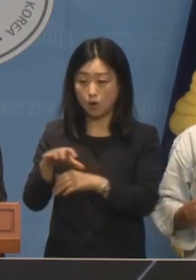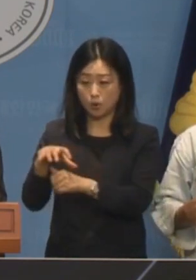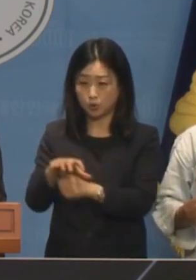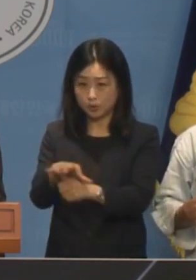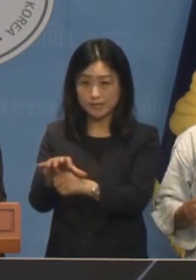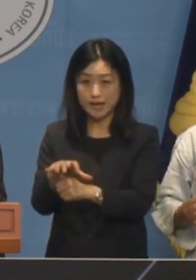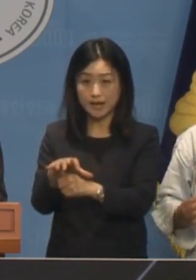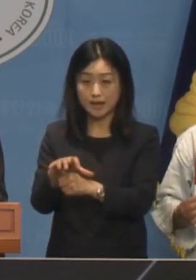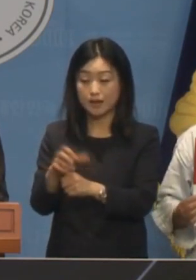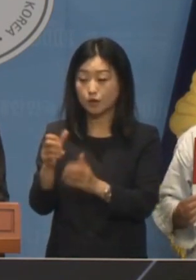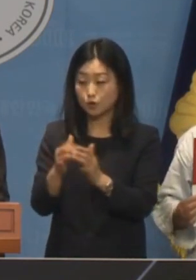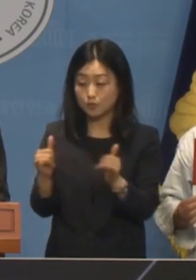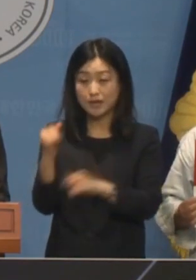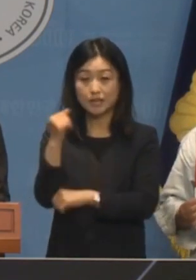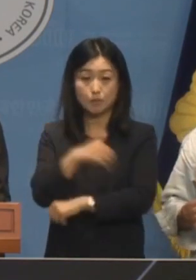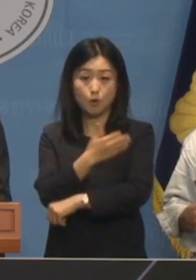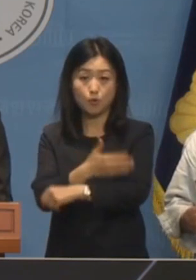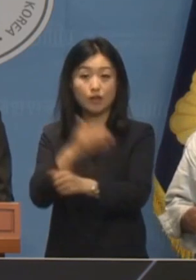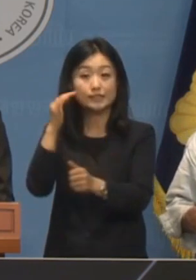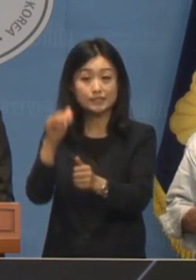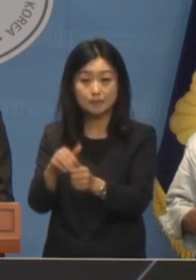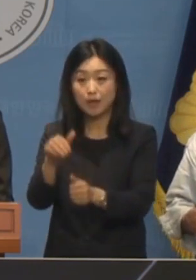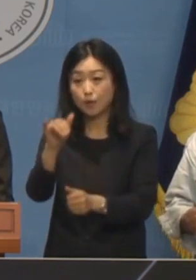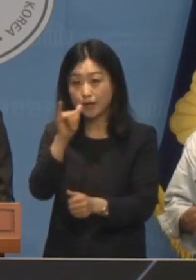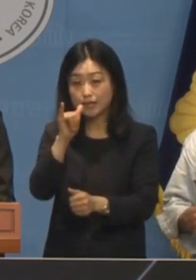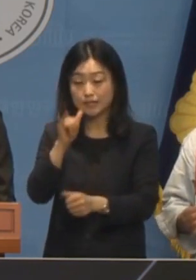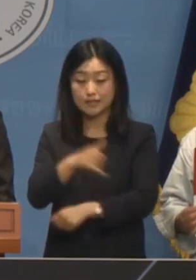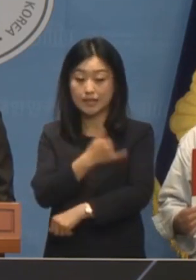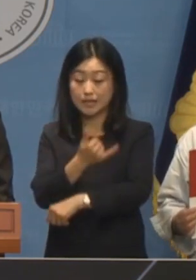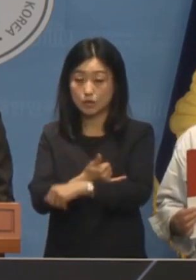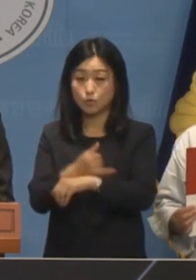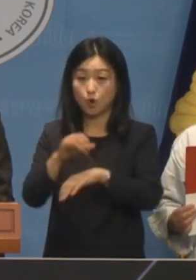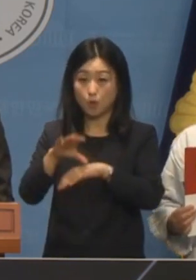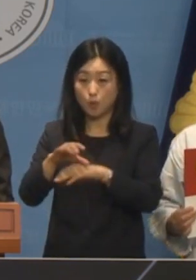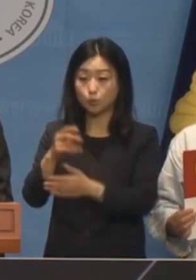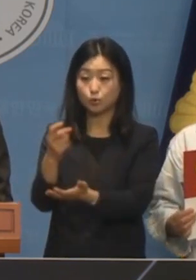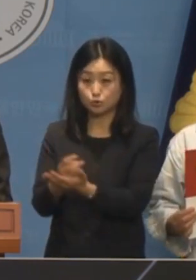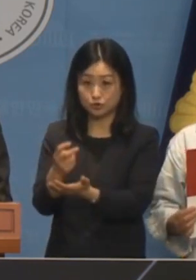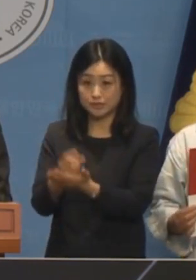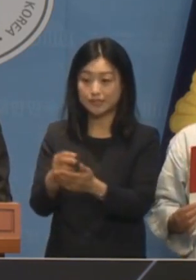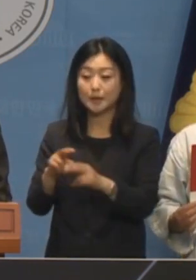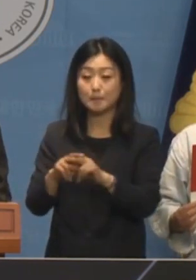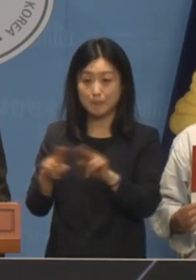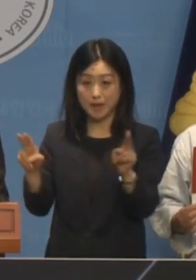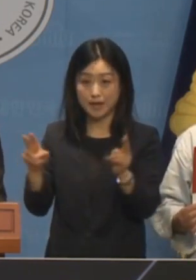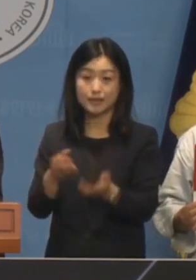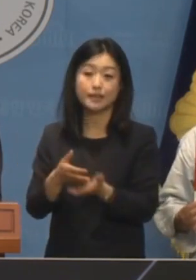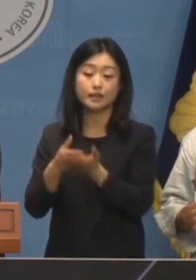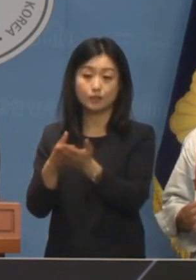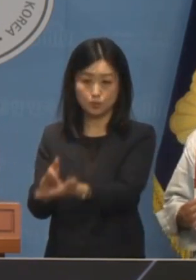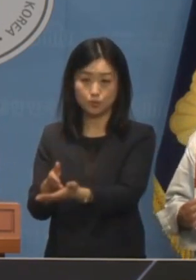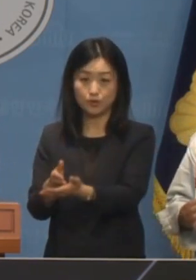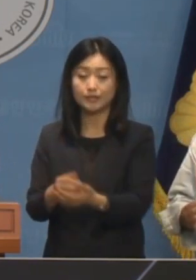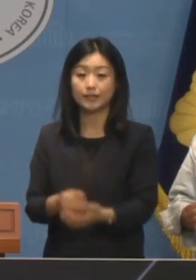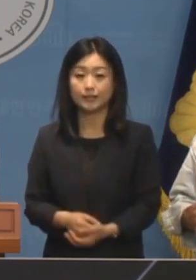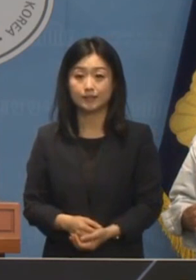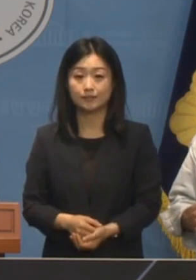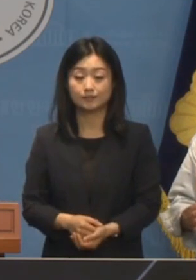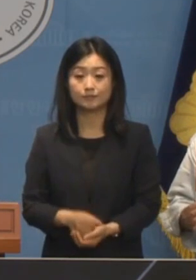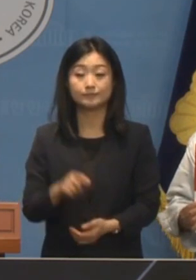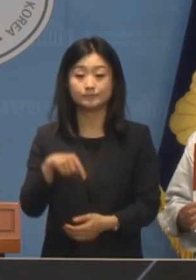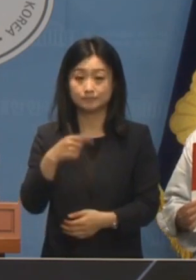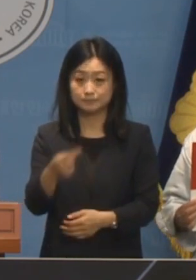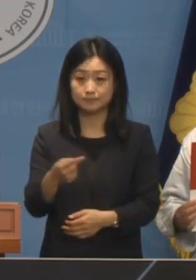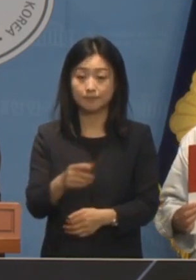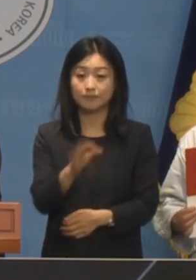통제하며 다수 국민의 기본권을 침해하고 있는 인권보도 준칙의 즉각적 폐기를 강력히 촉구한다. 하나,